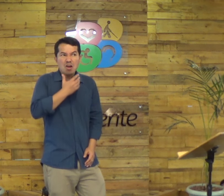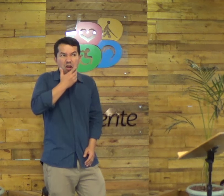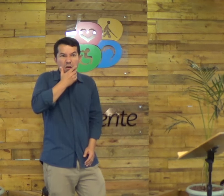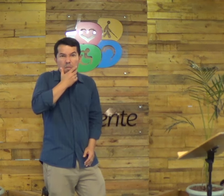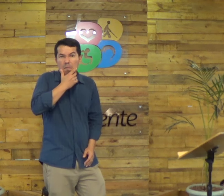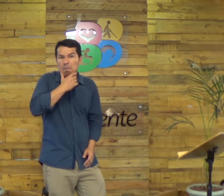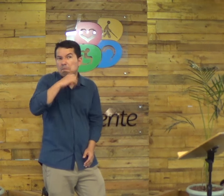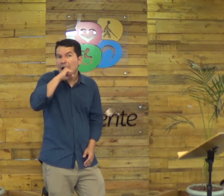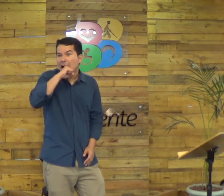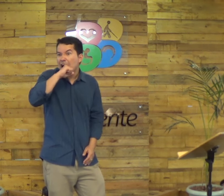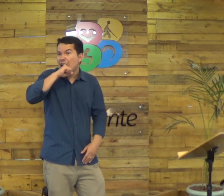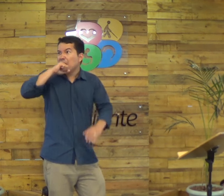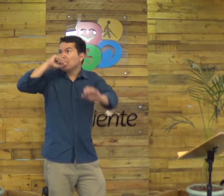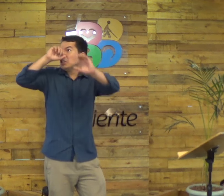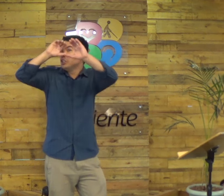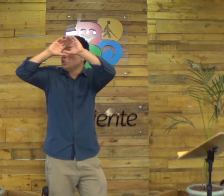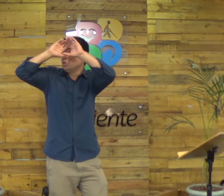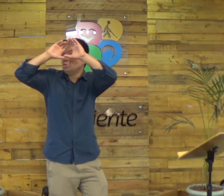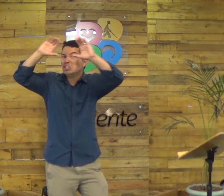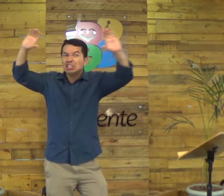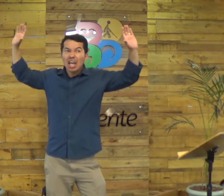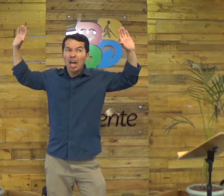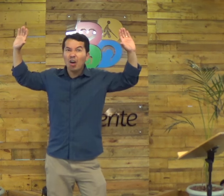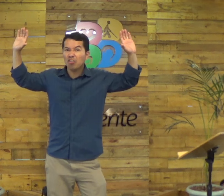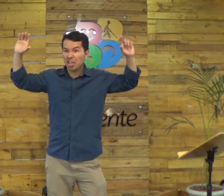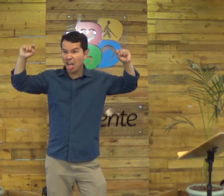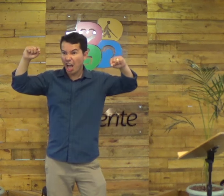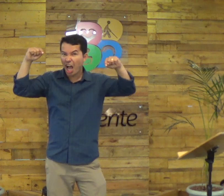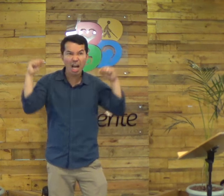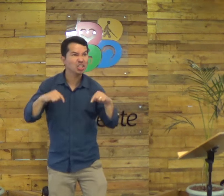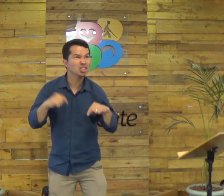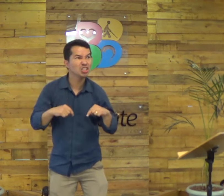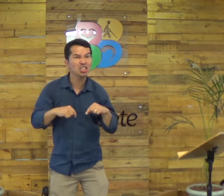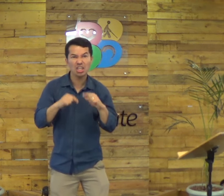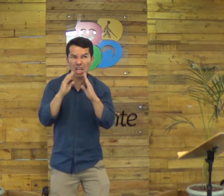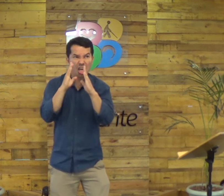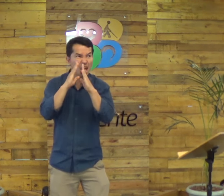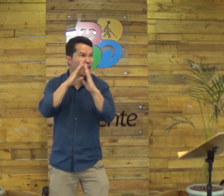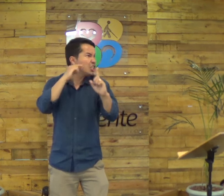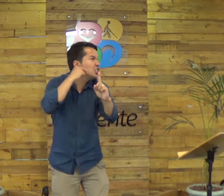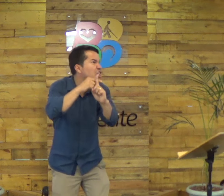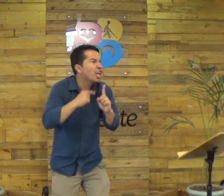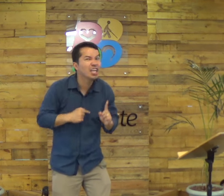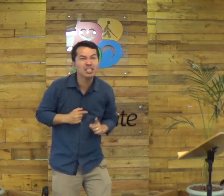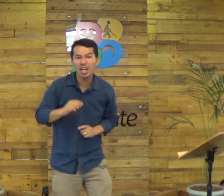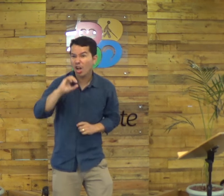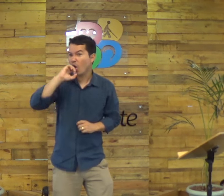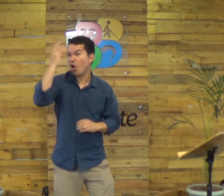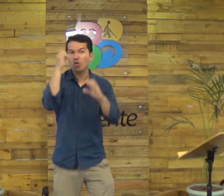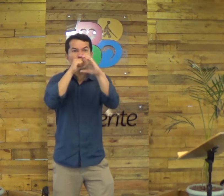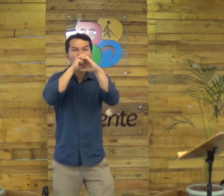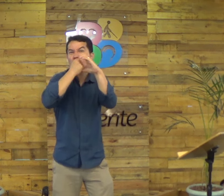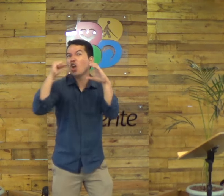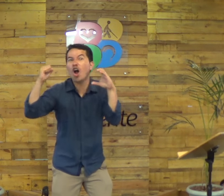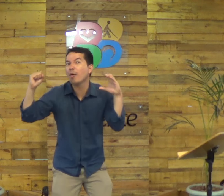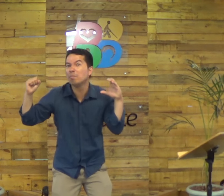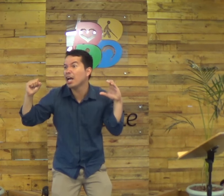meu pai do céu, aqui, é uma igreja, ou é um